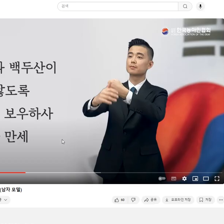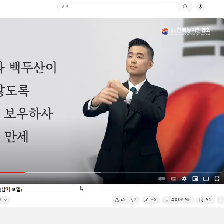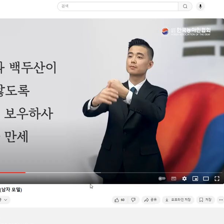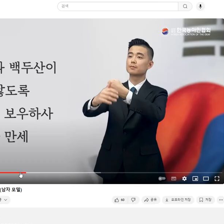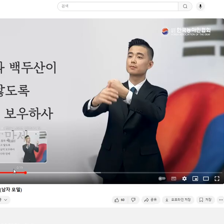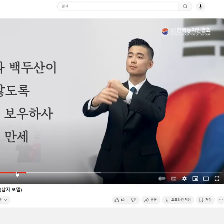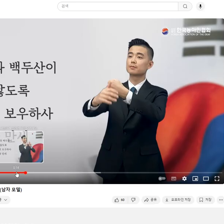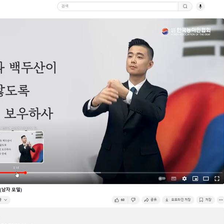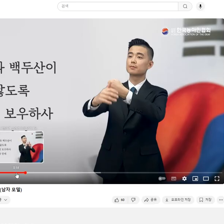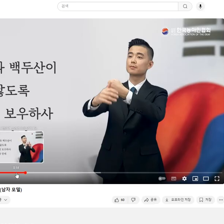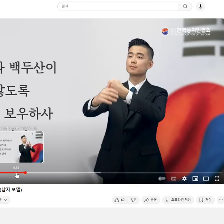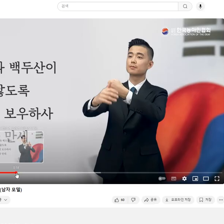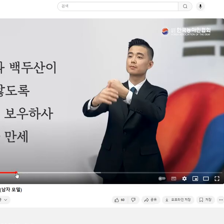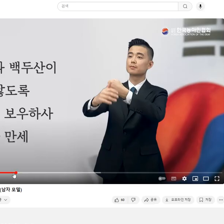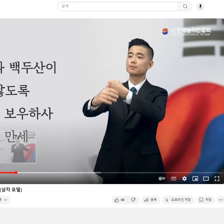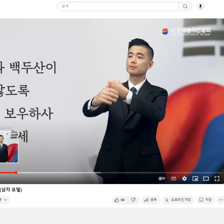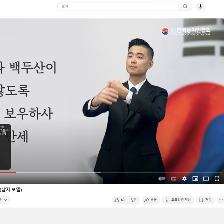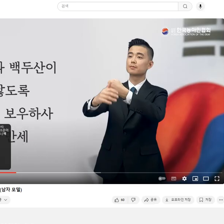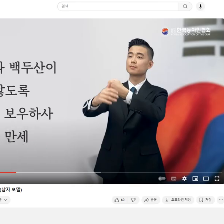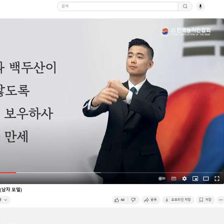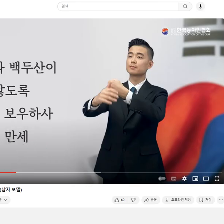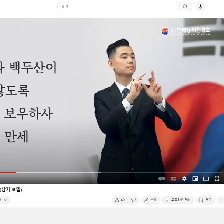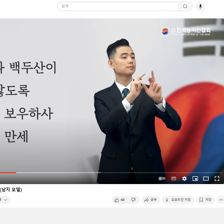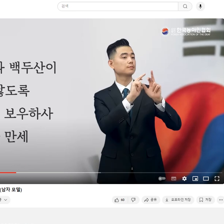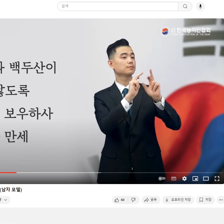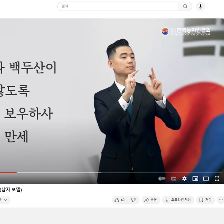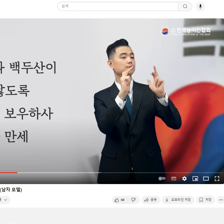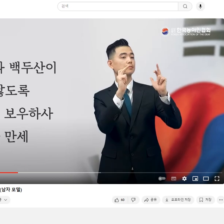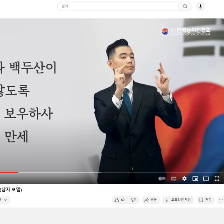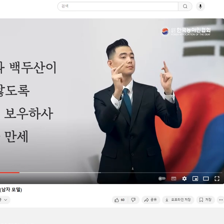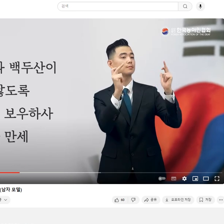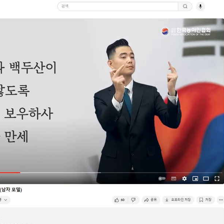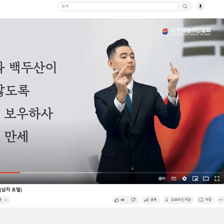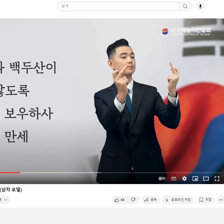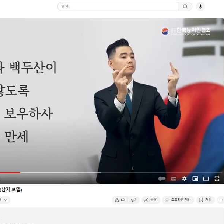그래서 그거를 이제 형상화하셨죠. 천지가 있는 산이죠.